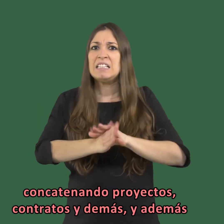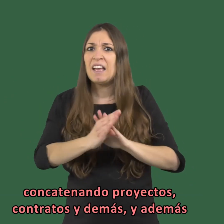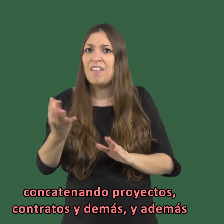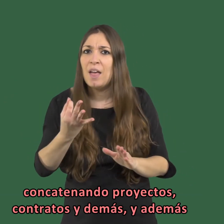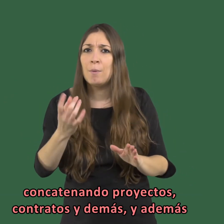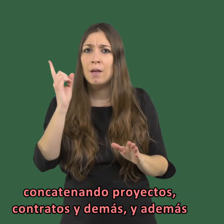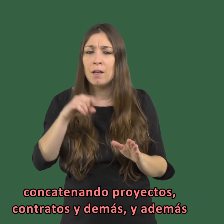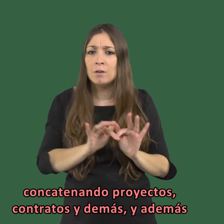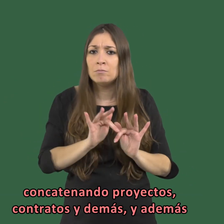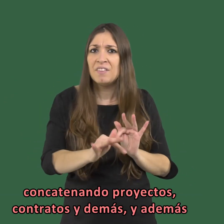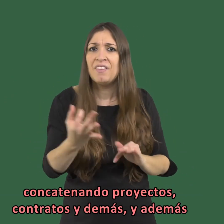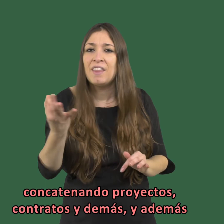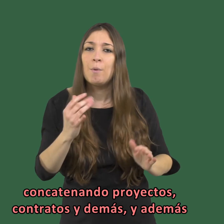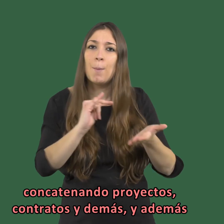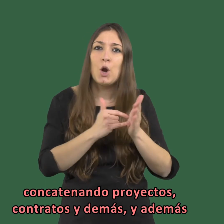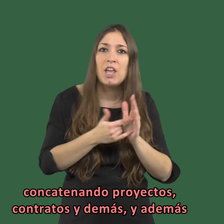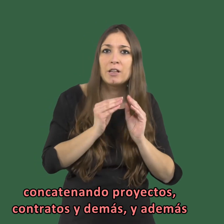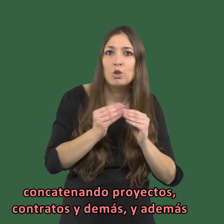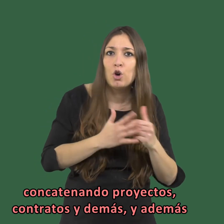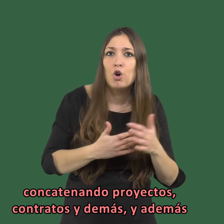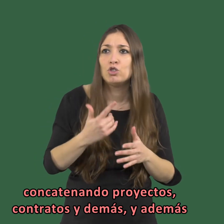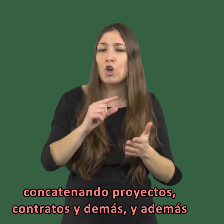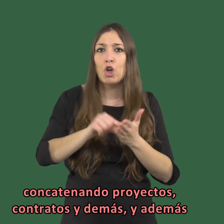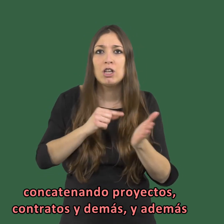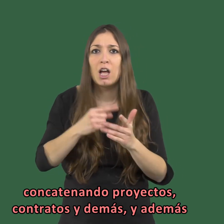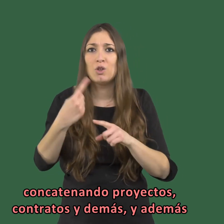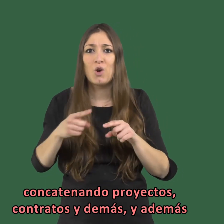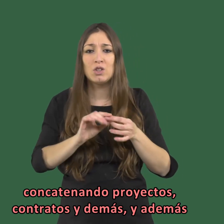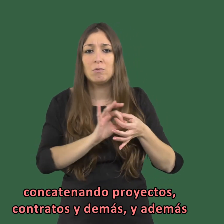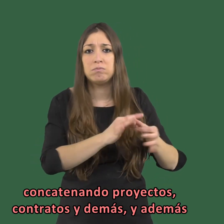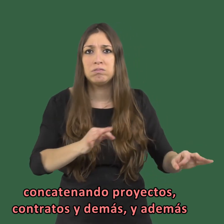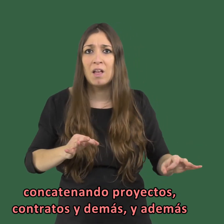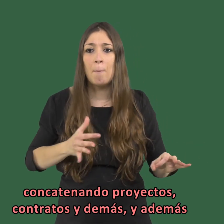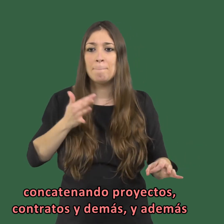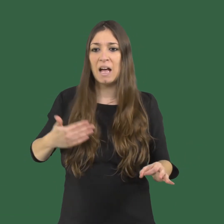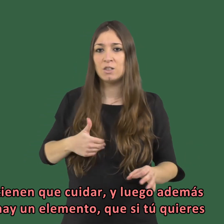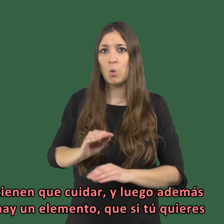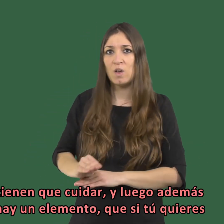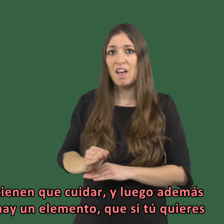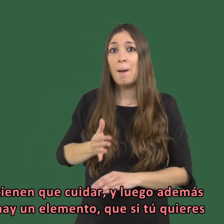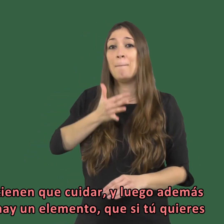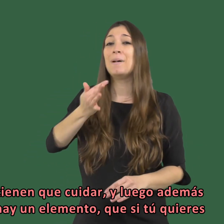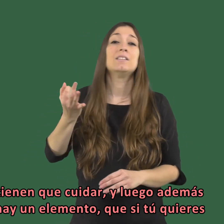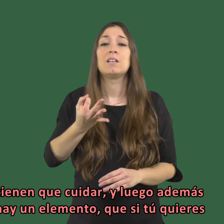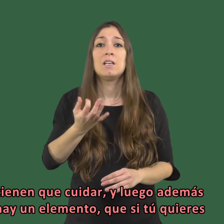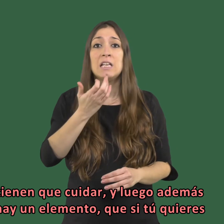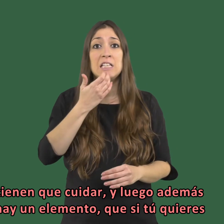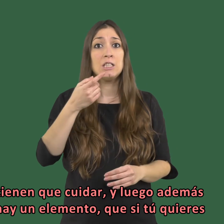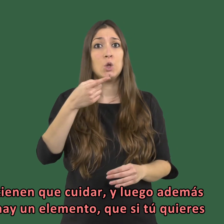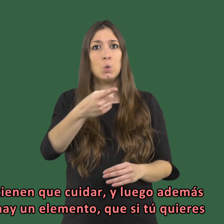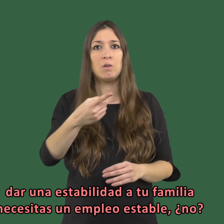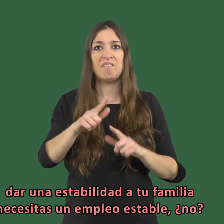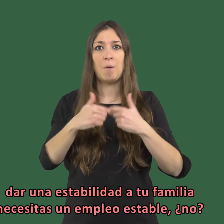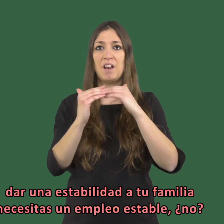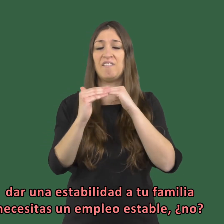seguir concatenando proyectos, contratos y demás, y además tienen que cuidar, y luego además hay un elemento, que si tú quieres